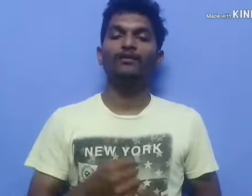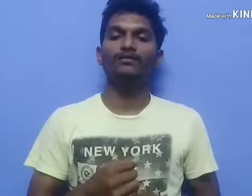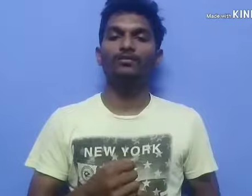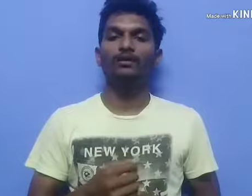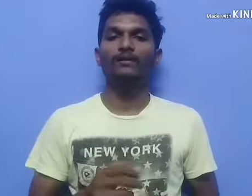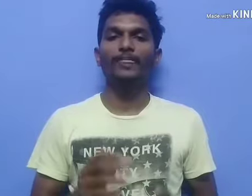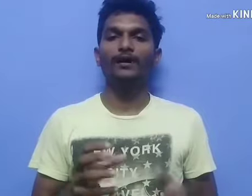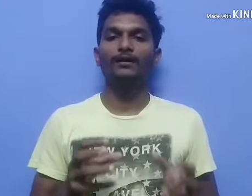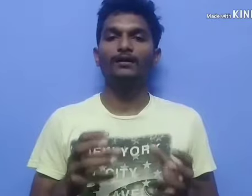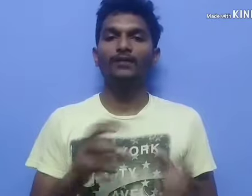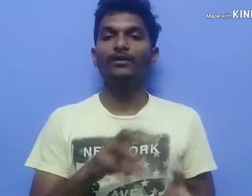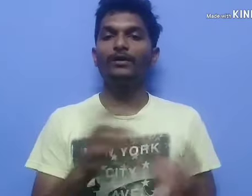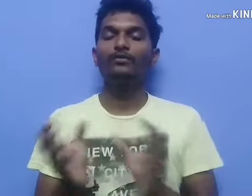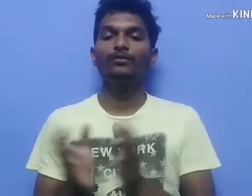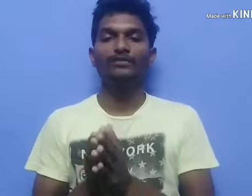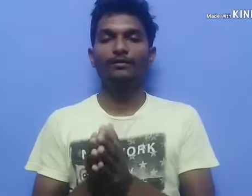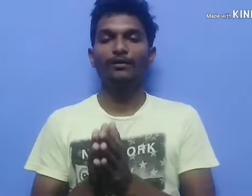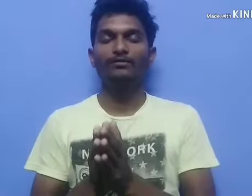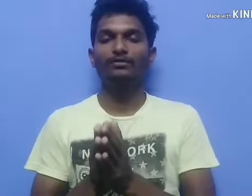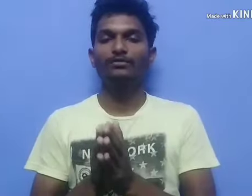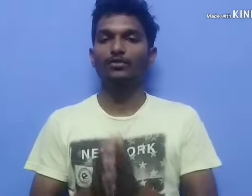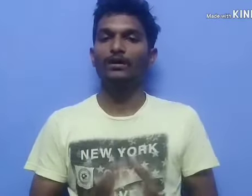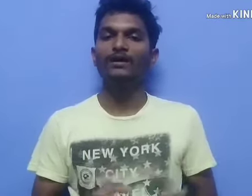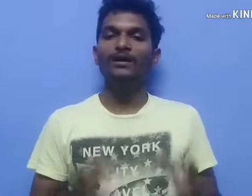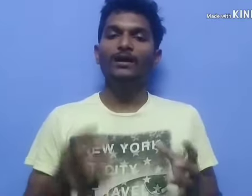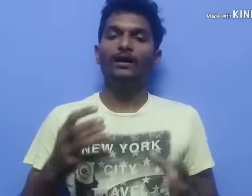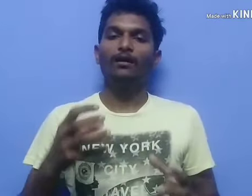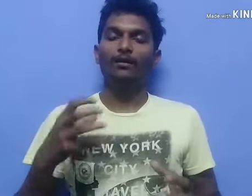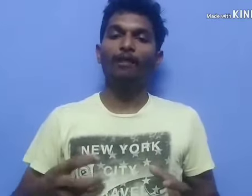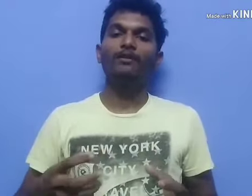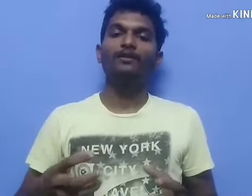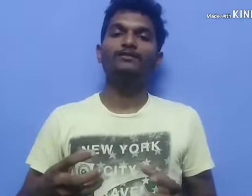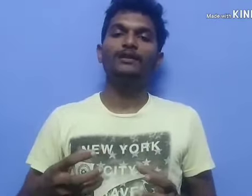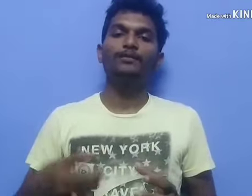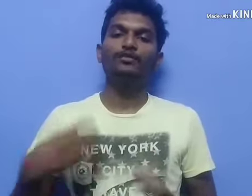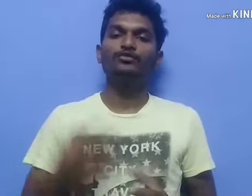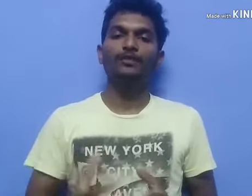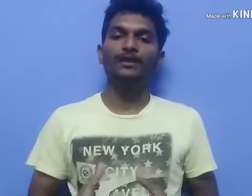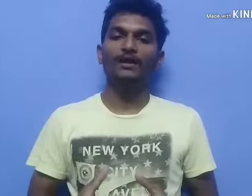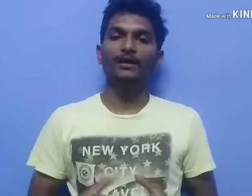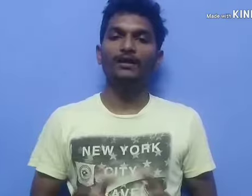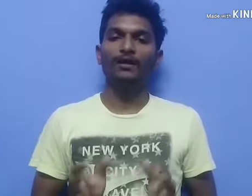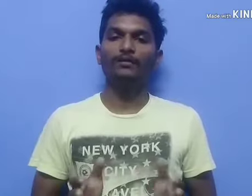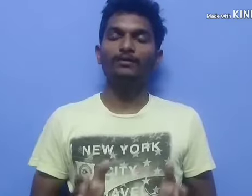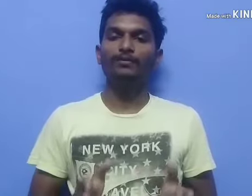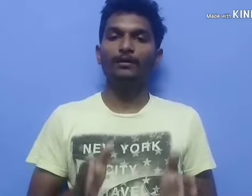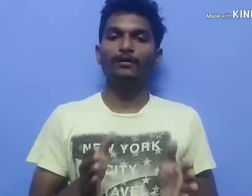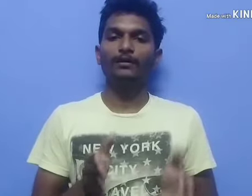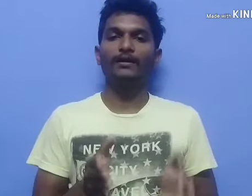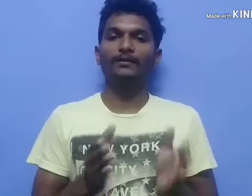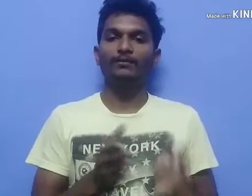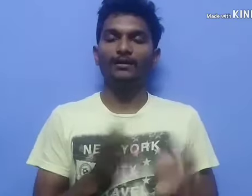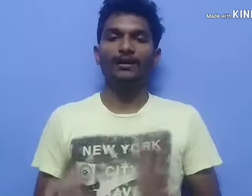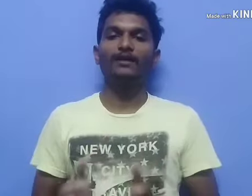பவர்னு சொல்லுவாங்க, எஃபெக்டிவ் யூஸ் ஆஃப் பவர்னு கூட சொல்லுவாங்க. அவங்க பவரை வந்து எப்படி யூஸ் பண்ணிக்கிறாங்க, அதாவது இப்போ எல்லா